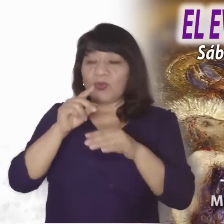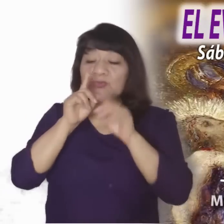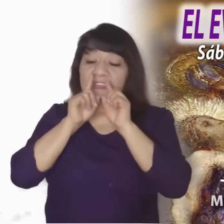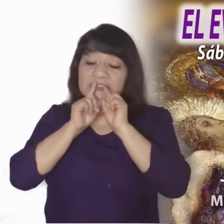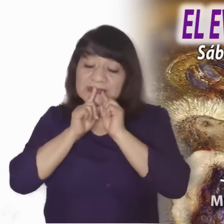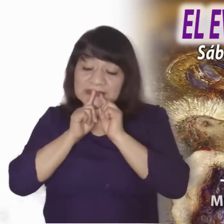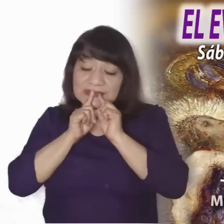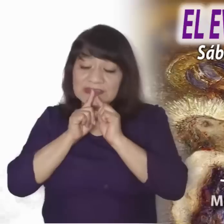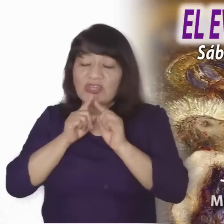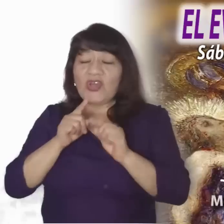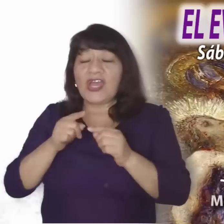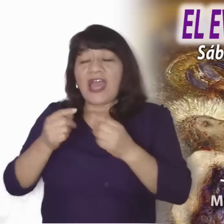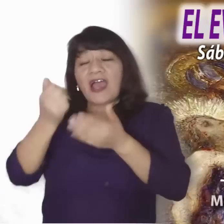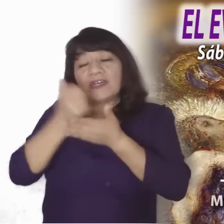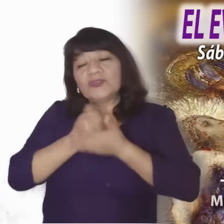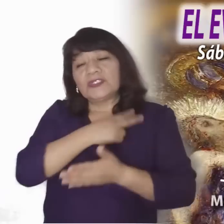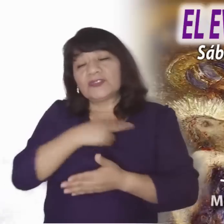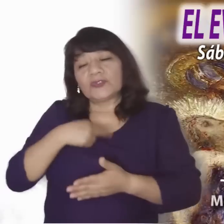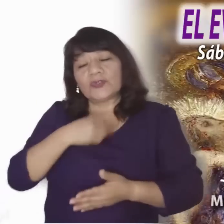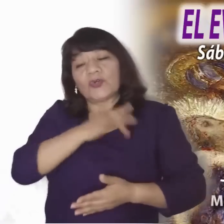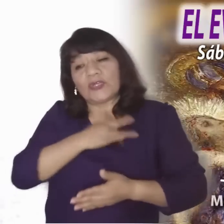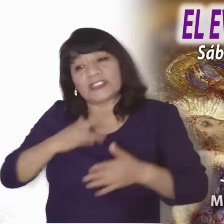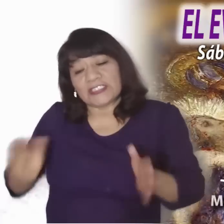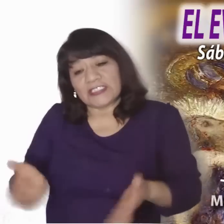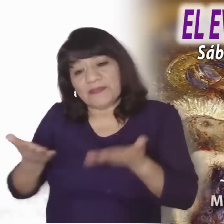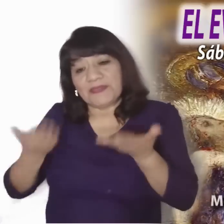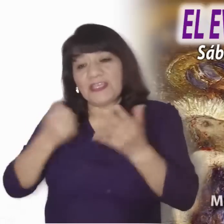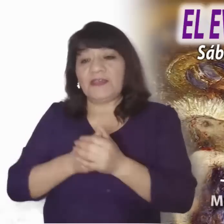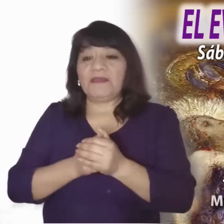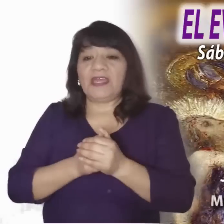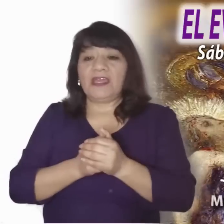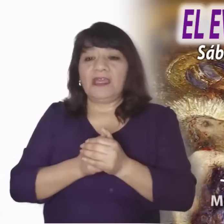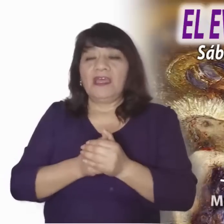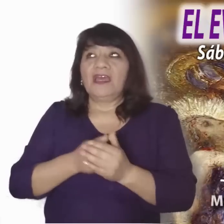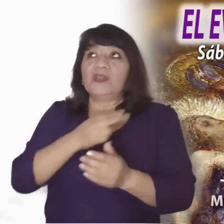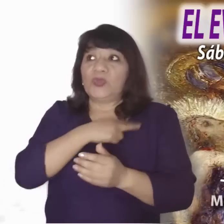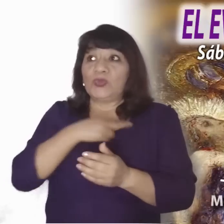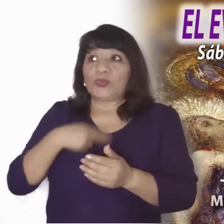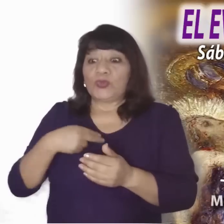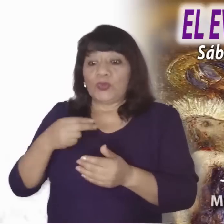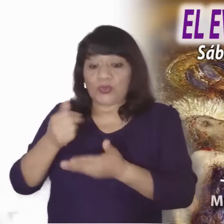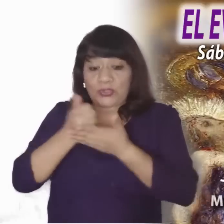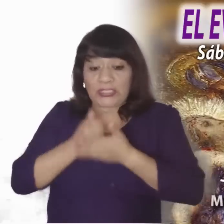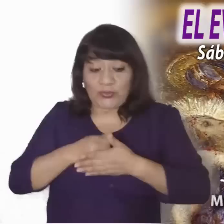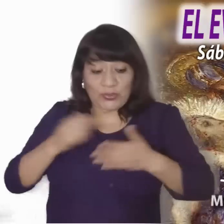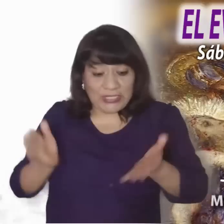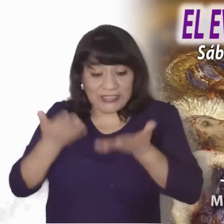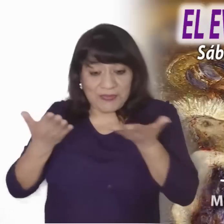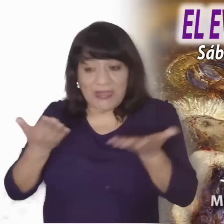envuelva nuestros sentidos, anime nuestros corazones, encienda nuestros rostros asustadizos y